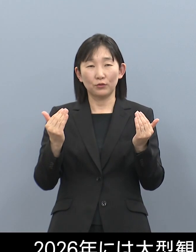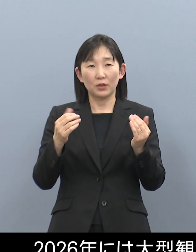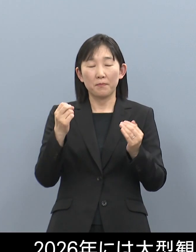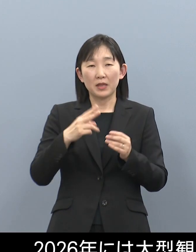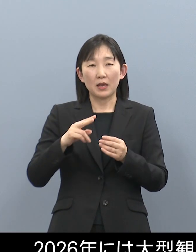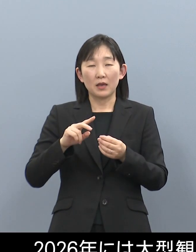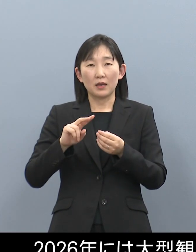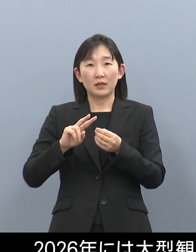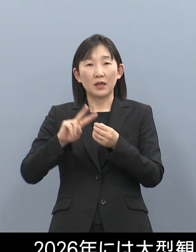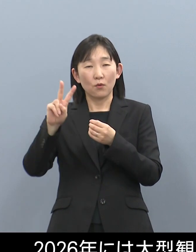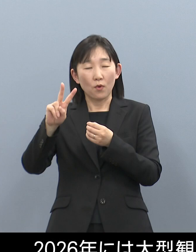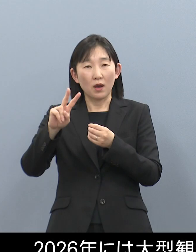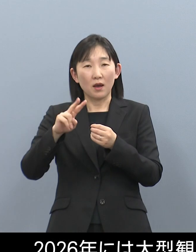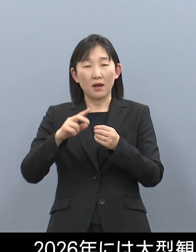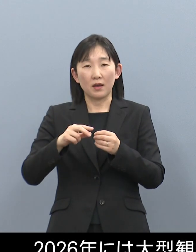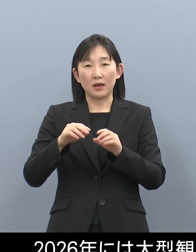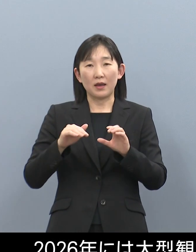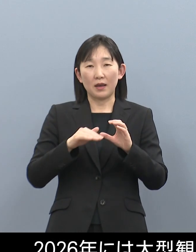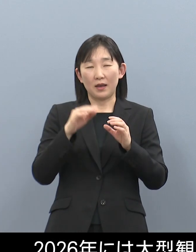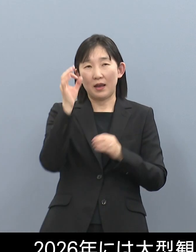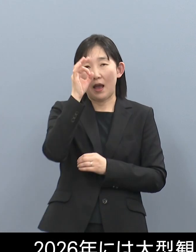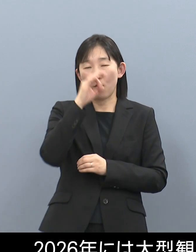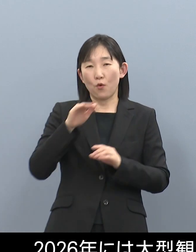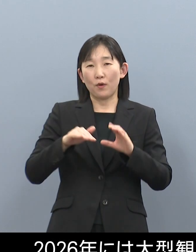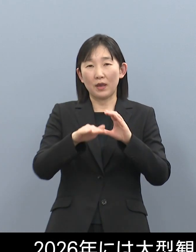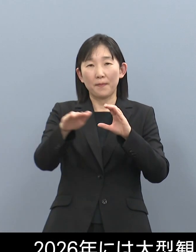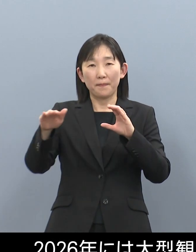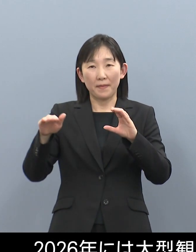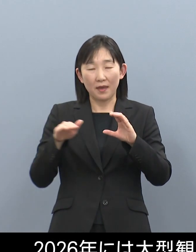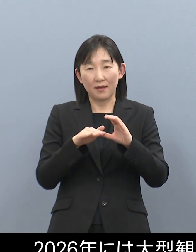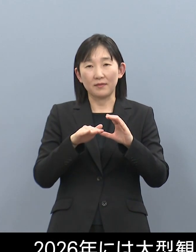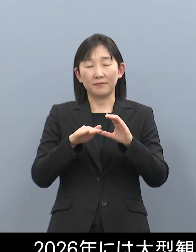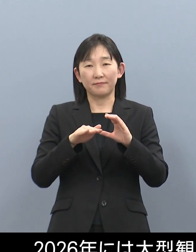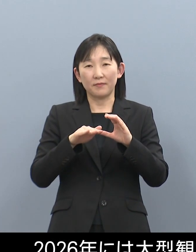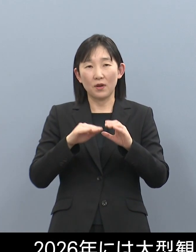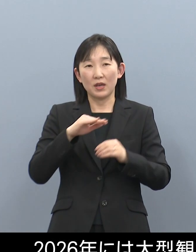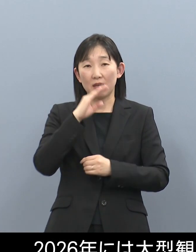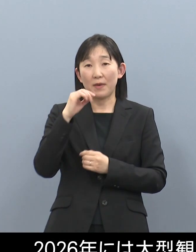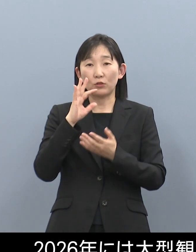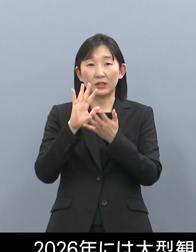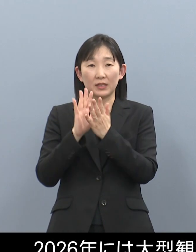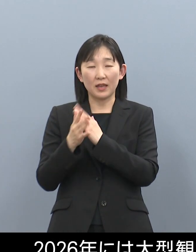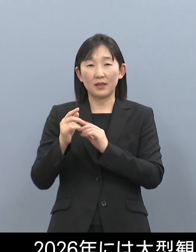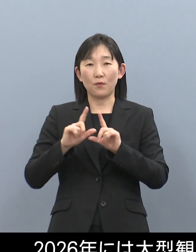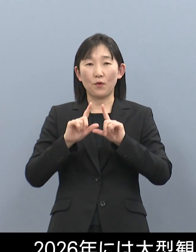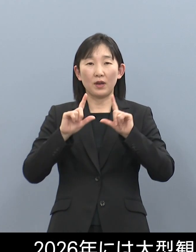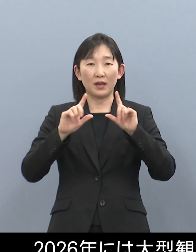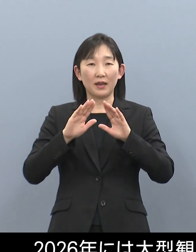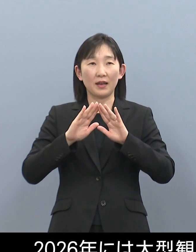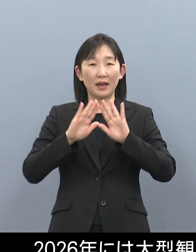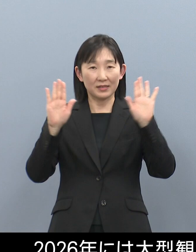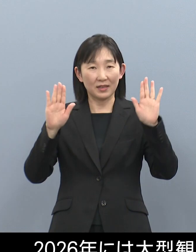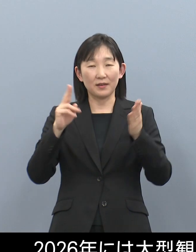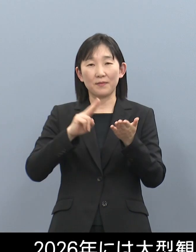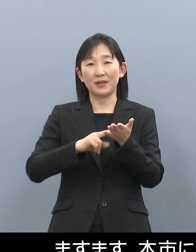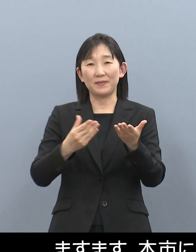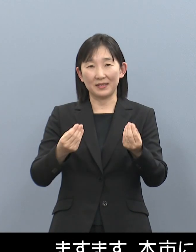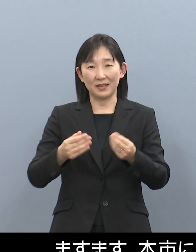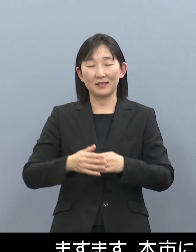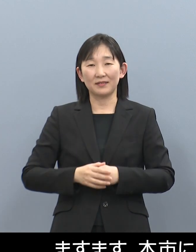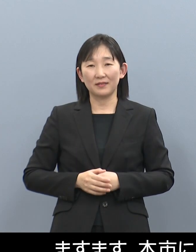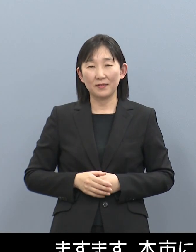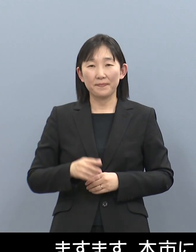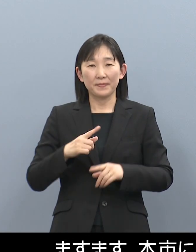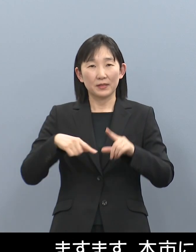には大型観光キャンペーンデスティネーションキャンペーンの山口県開催が決定をいたしております。